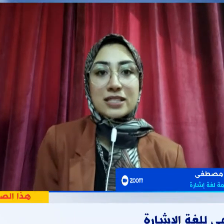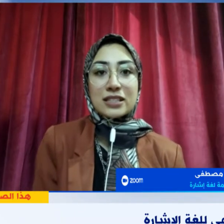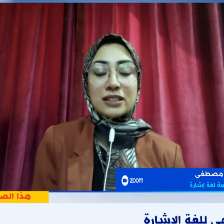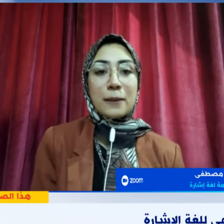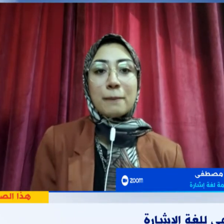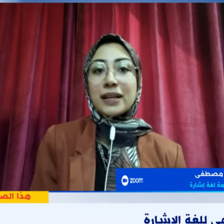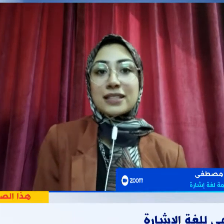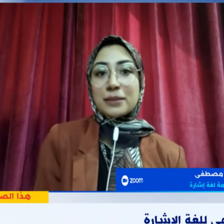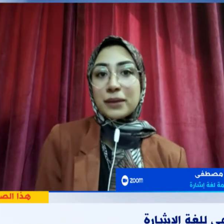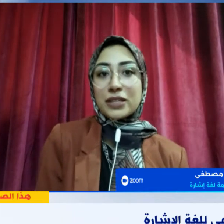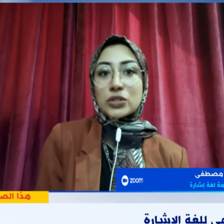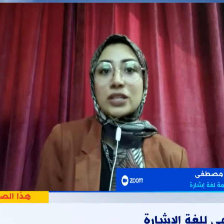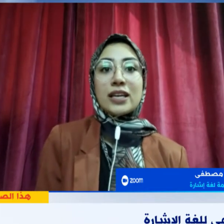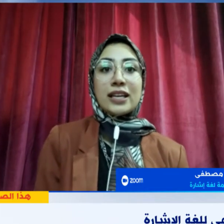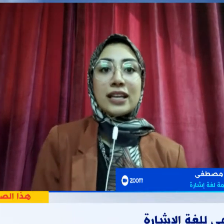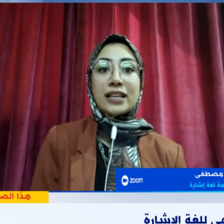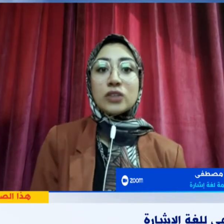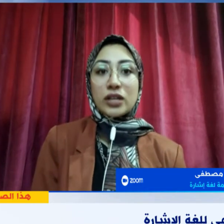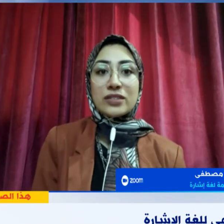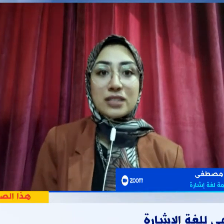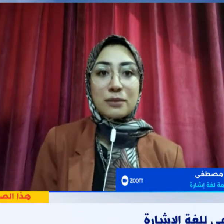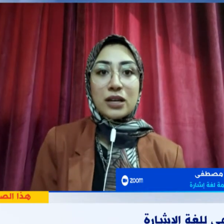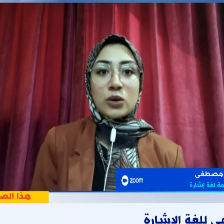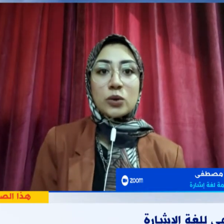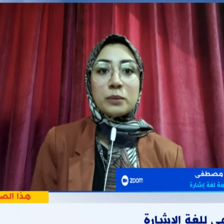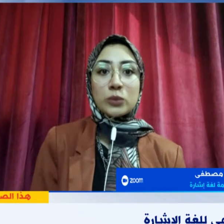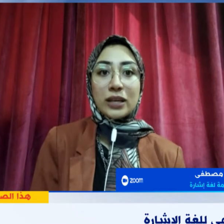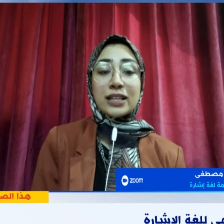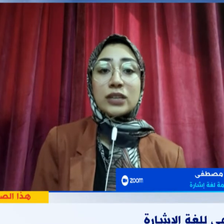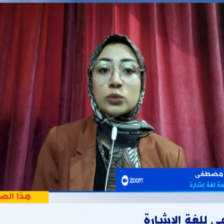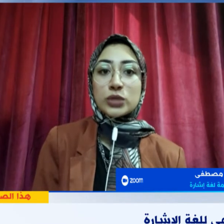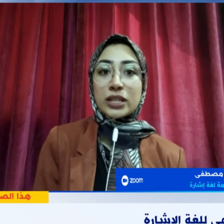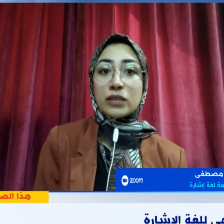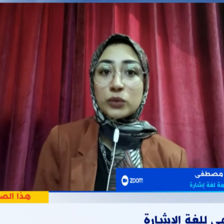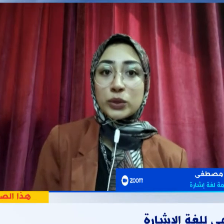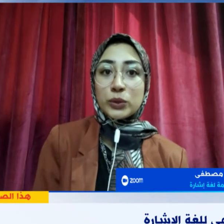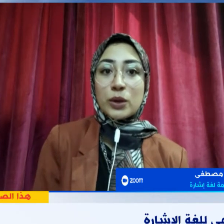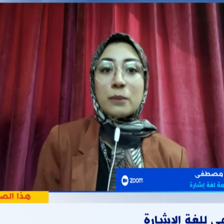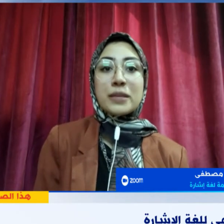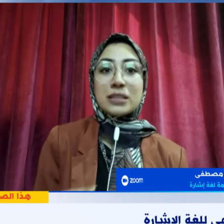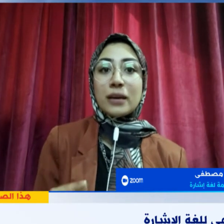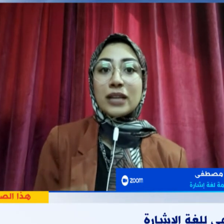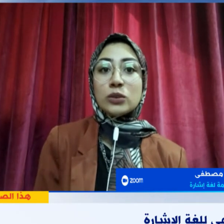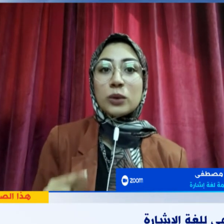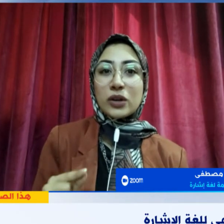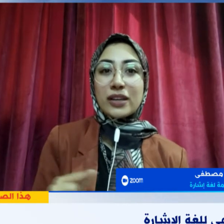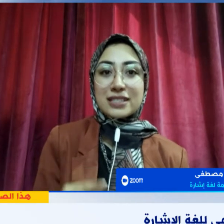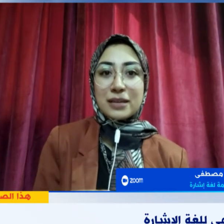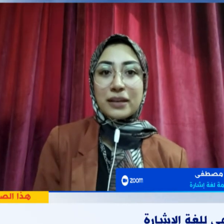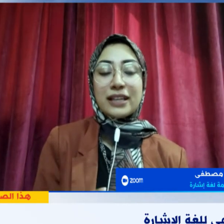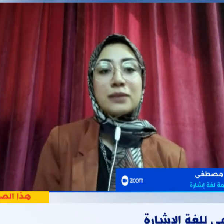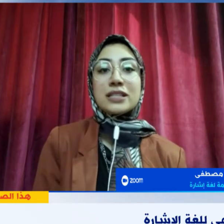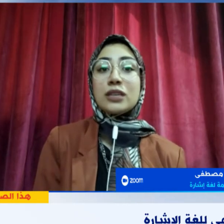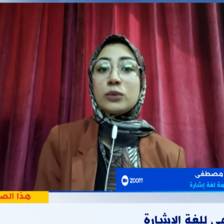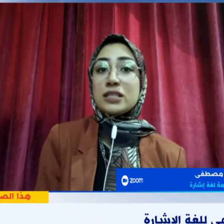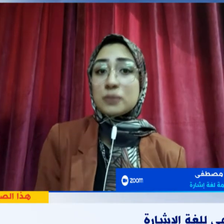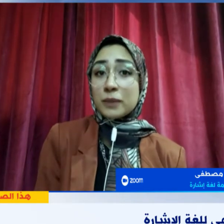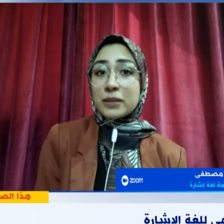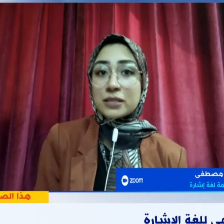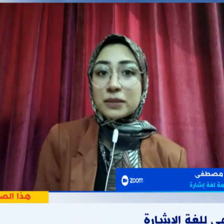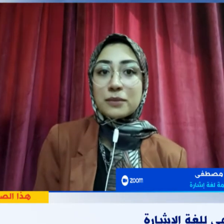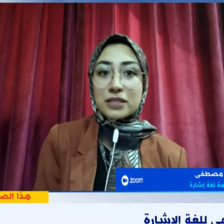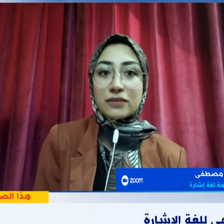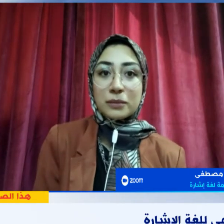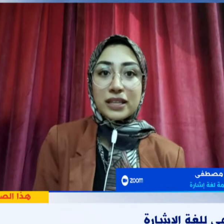إيه لغة أساساً، ما اكتسبهاش. لكن ضعيف السمع هو بيتولد عنده مشكلة في ودنه، بس يبقى عنده بقايا سمع. يعني مثلا لو